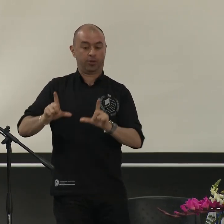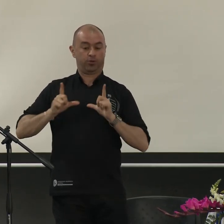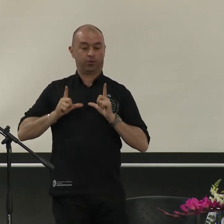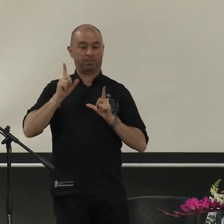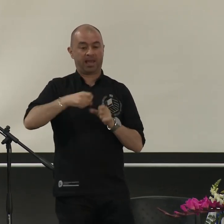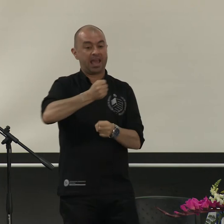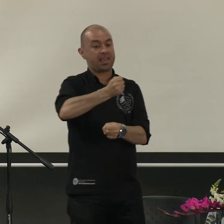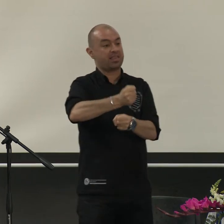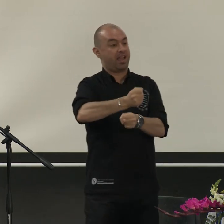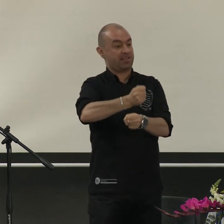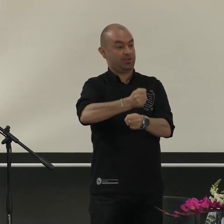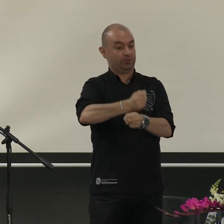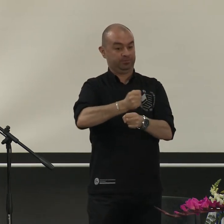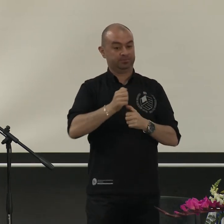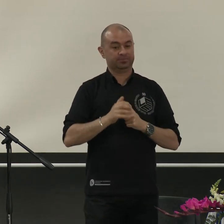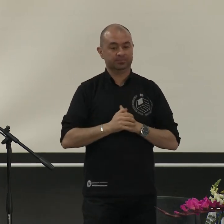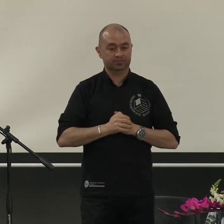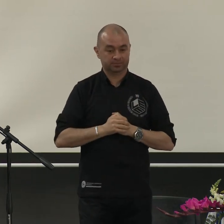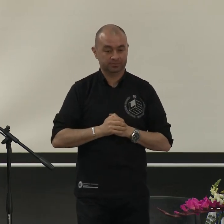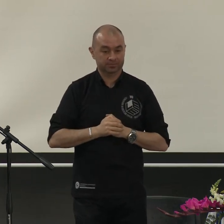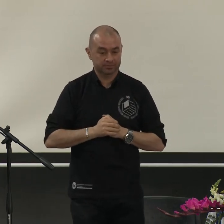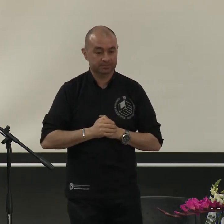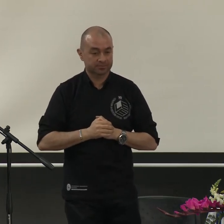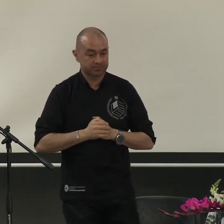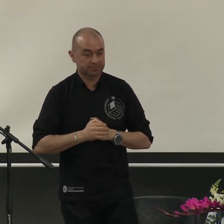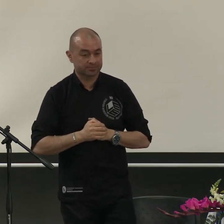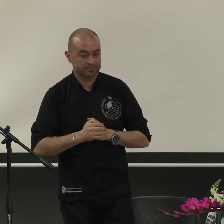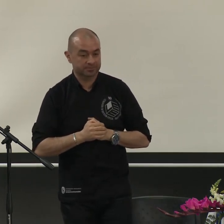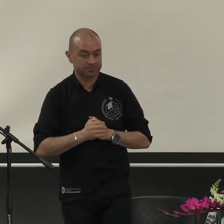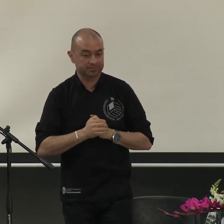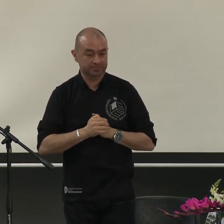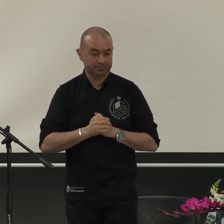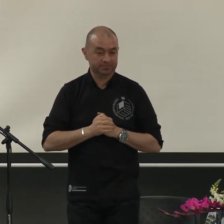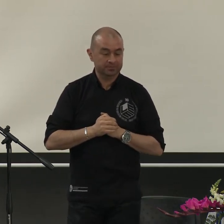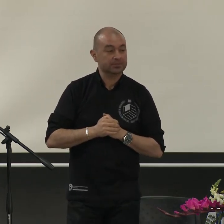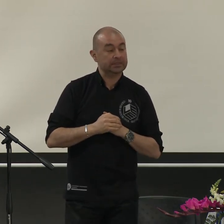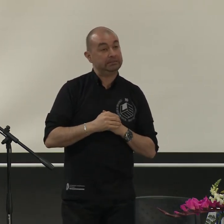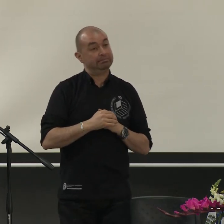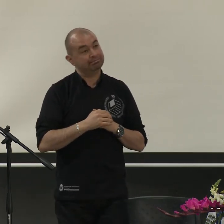impacto de la licenciatura en mi vida